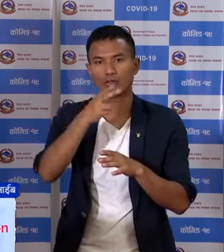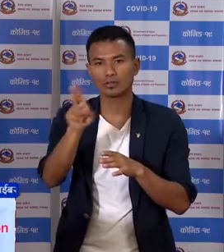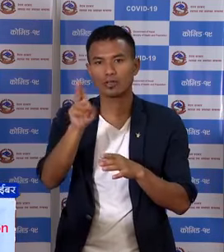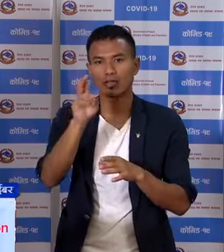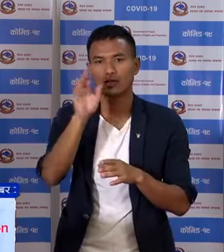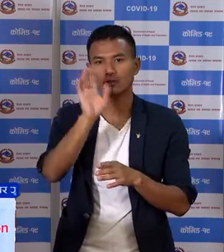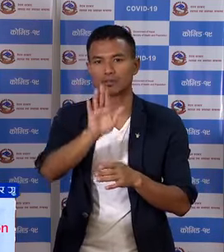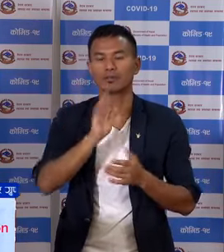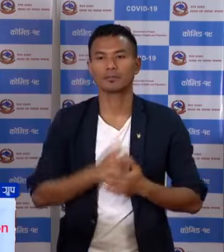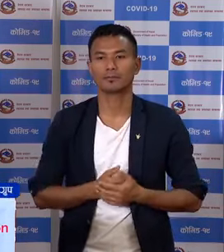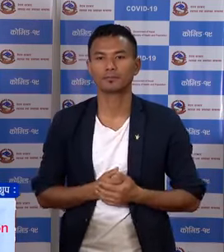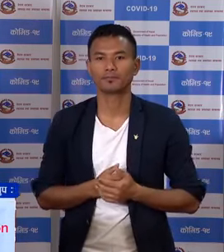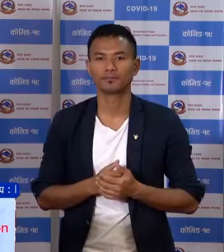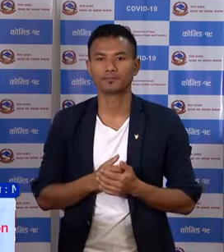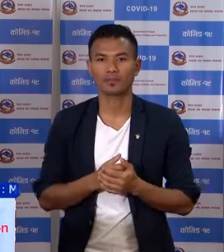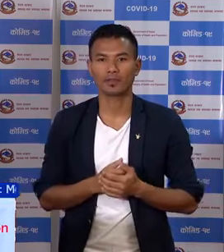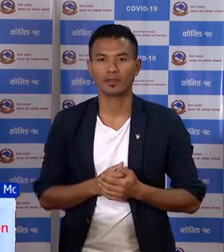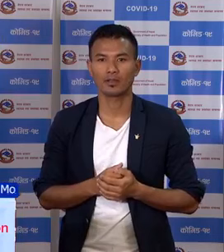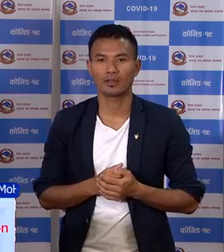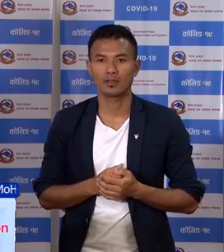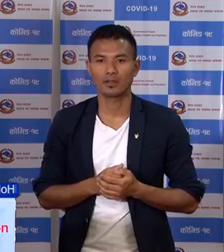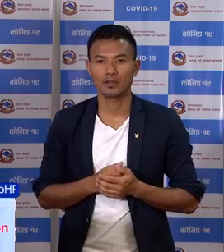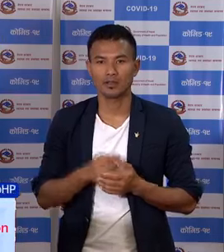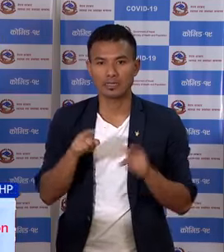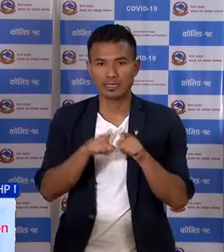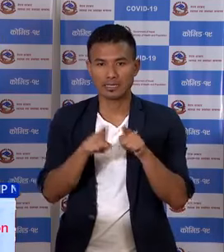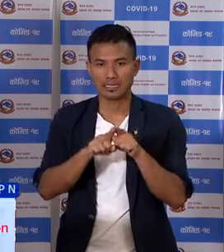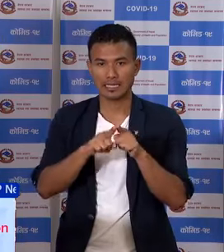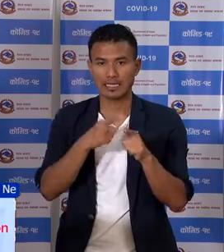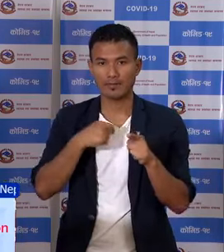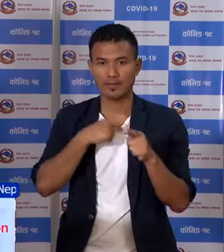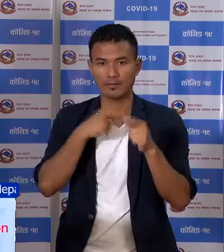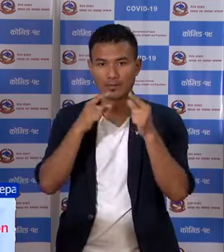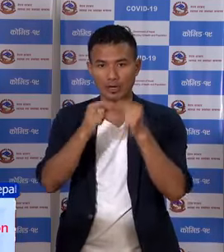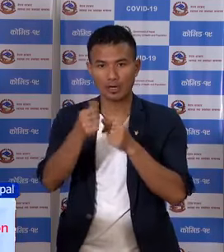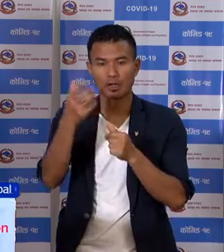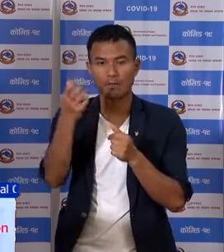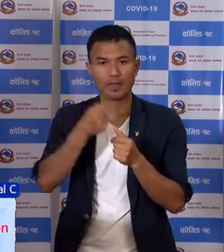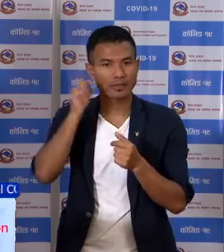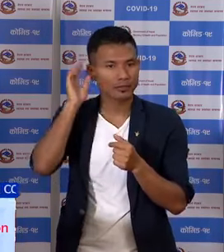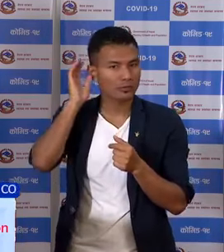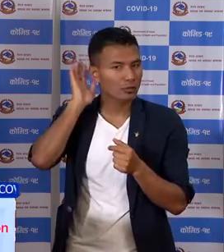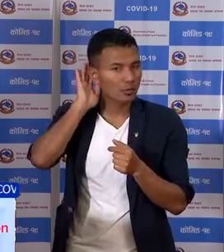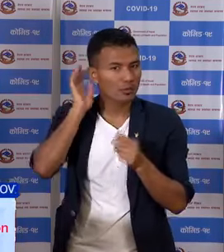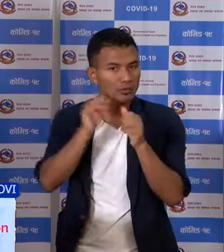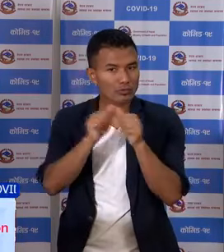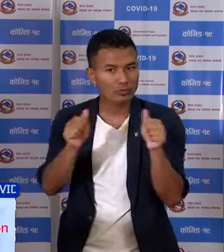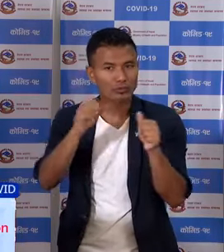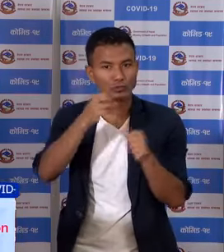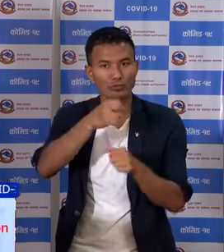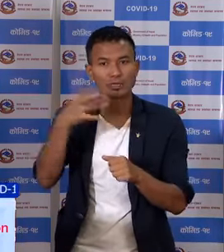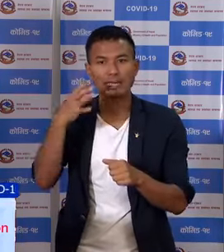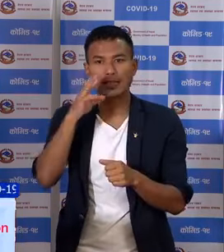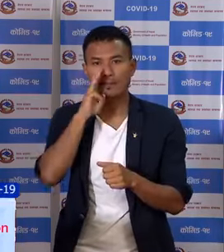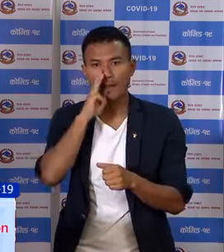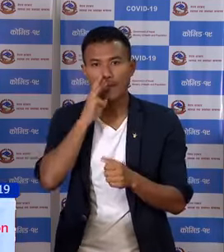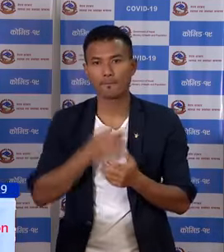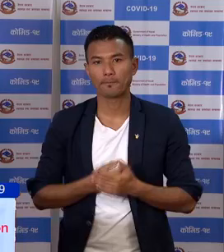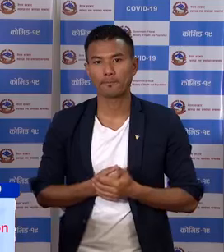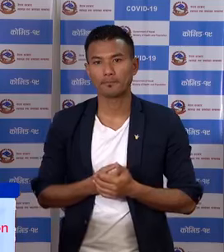अनुभय को छा तेसे गरी आमिलाई भग करई प्राप्त सुचाना अनुसार सुर्खेत मा